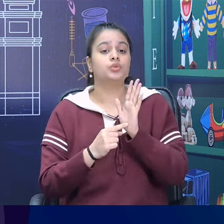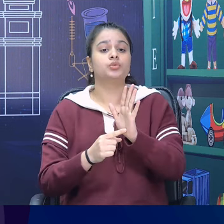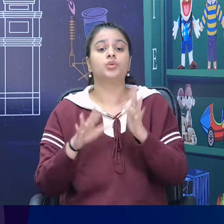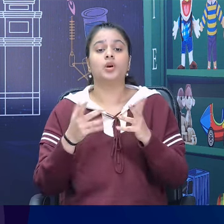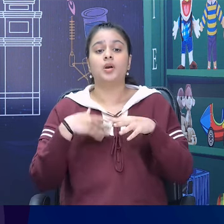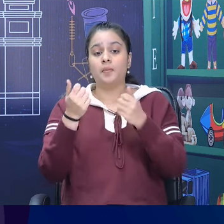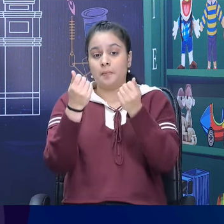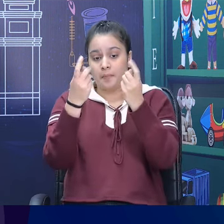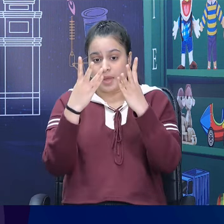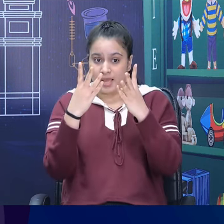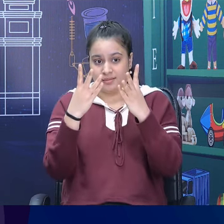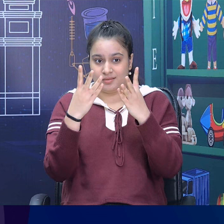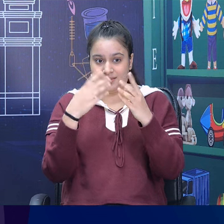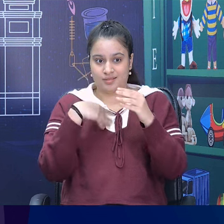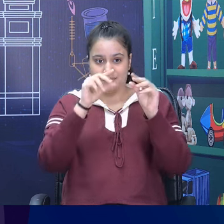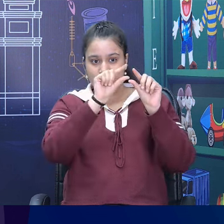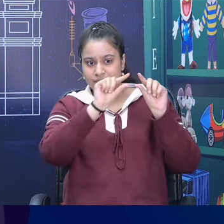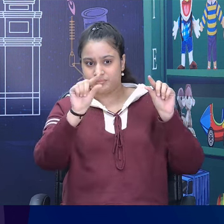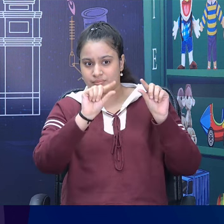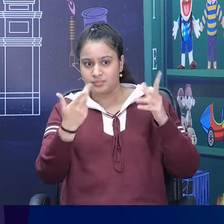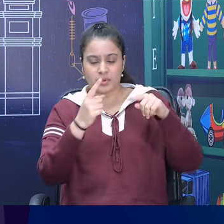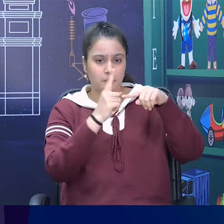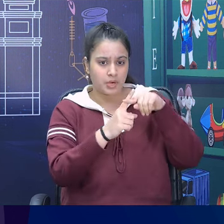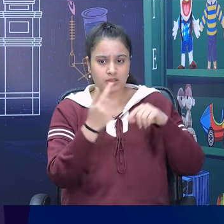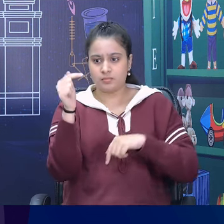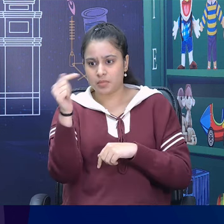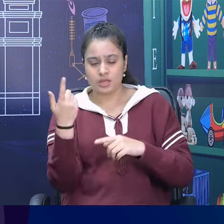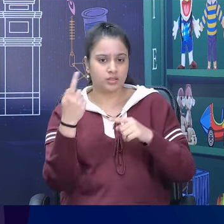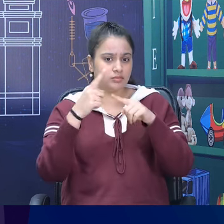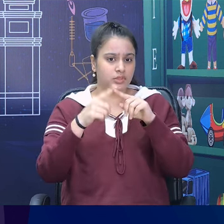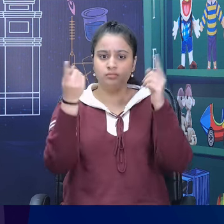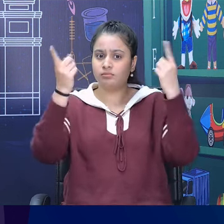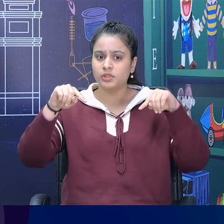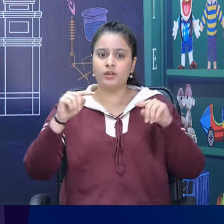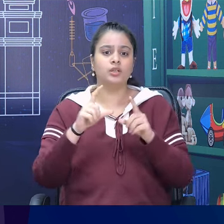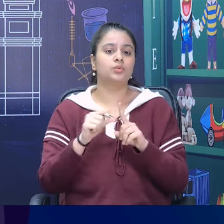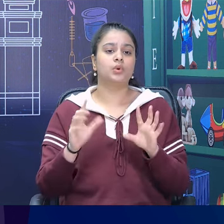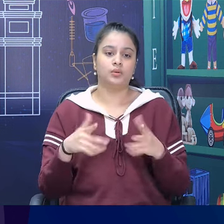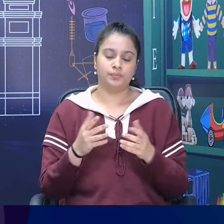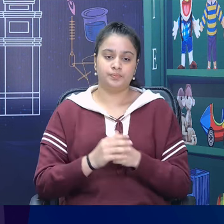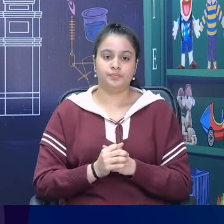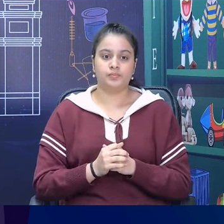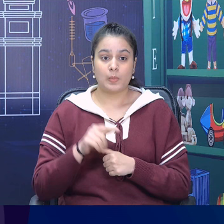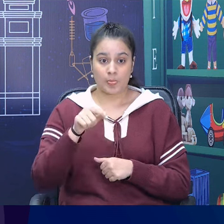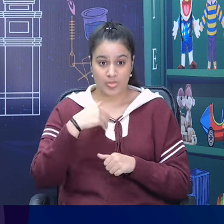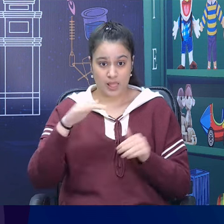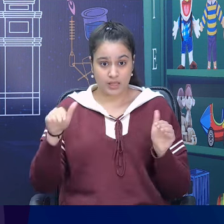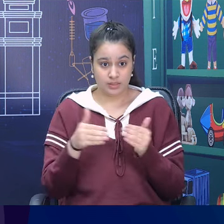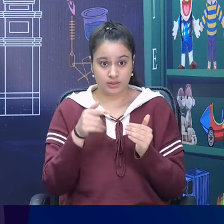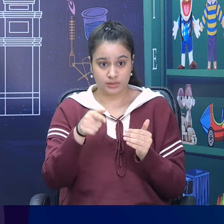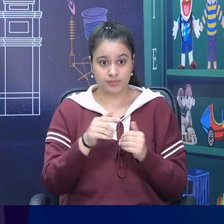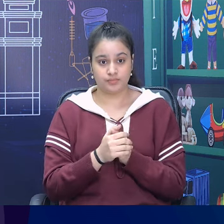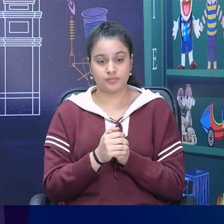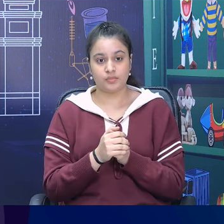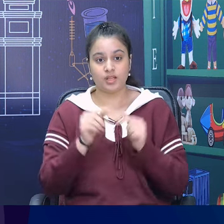मैथमेटिकल ऑपरेशंस के साथ एडिशन सबट क्शन मल्टीप्लिकेशन एंड डिवीजन के साथ में तो आइए हम इसका इंट्रोडक्शन के साथ-साथ इसमें थोड़ी सी